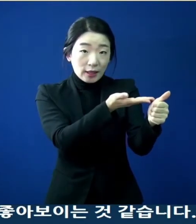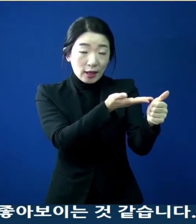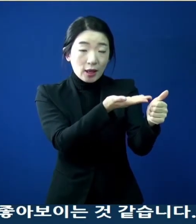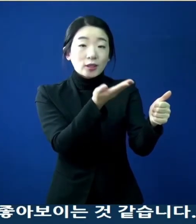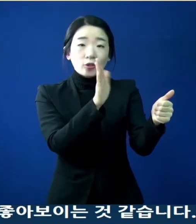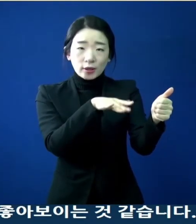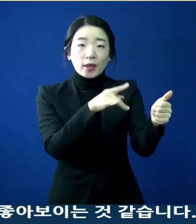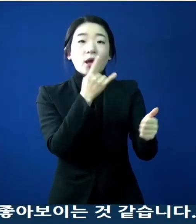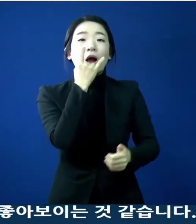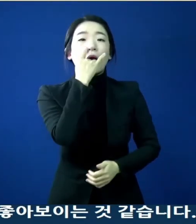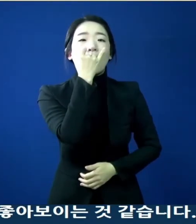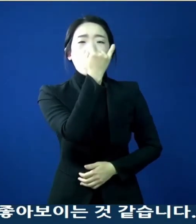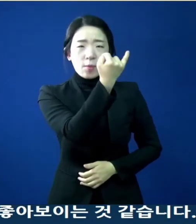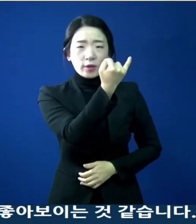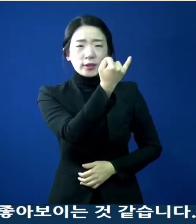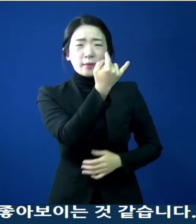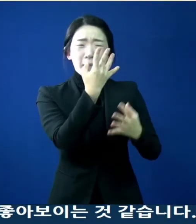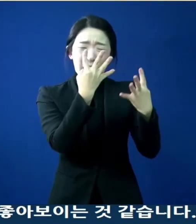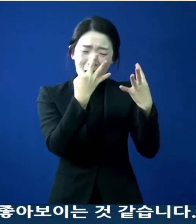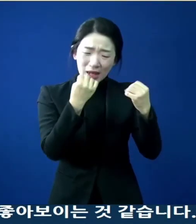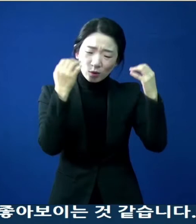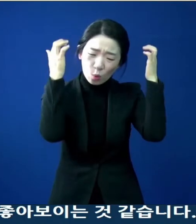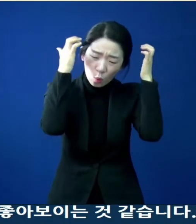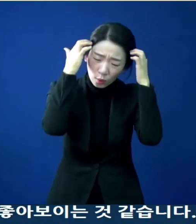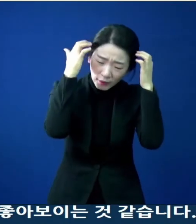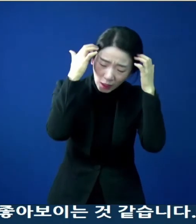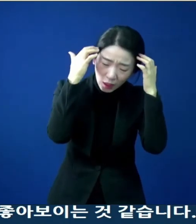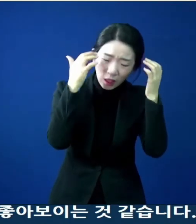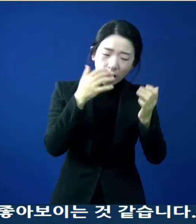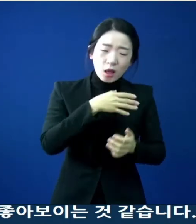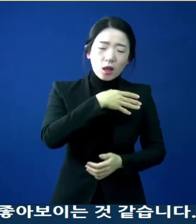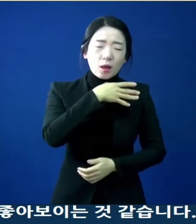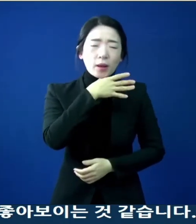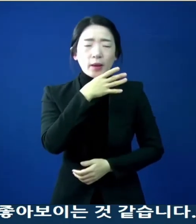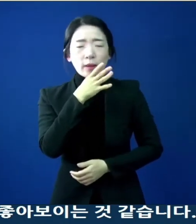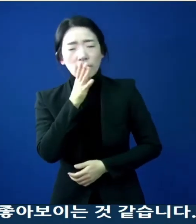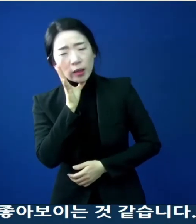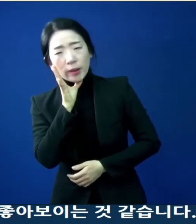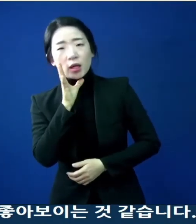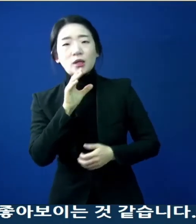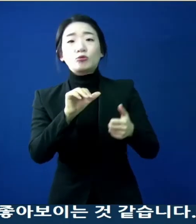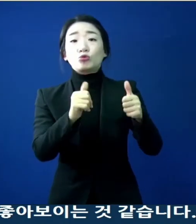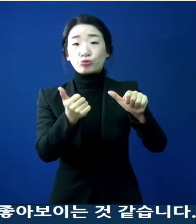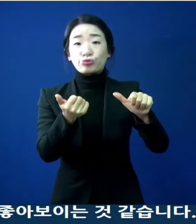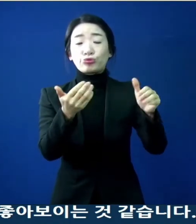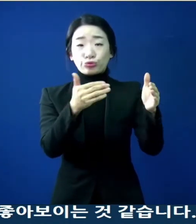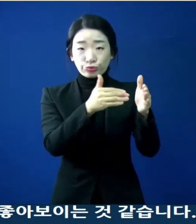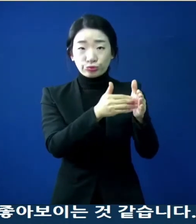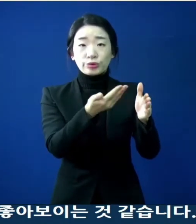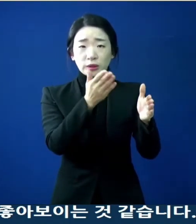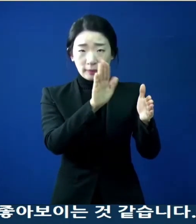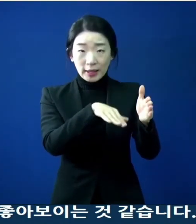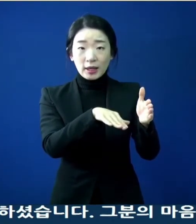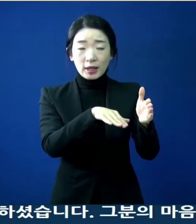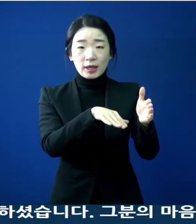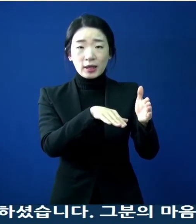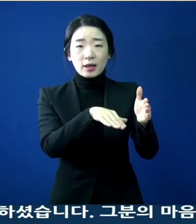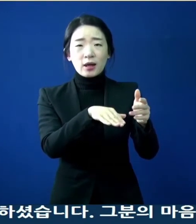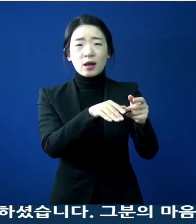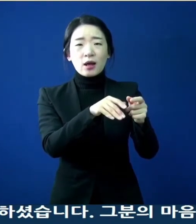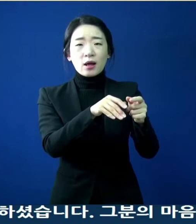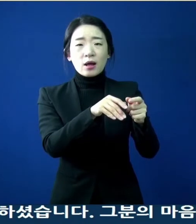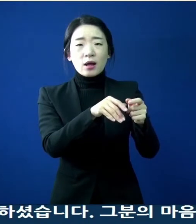어머니는 많은 고생을 하시고 나이 들어서 소천하셔도 참 오랜 기간 동안